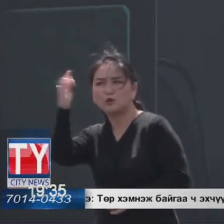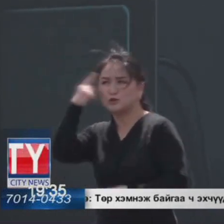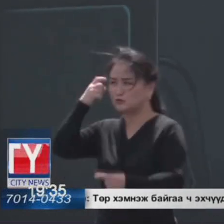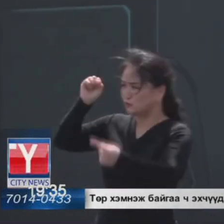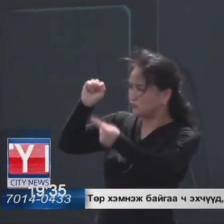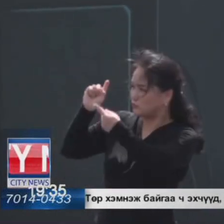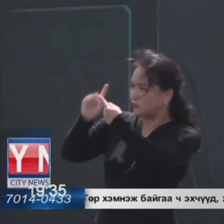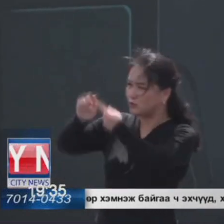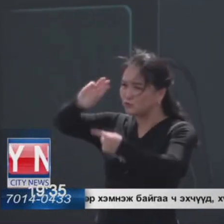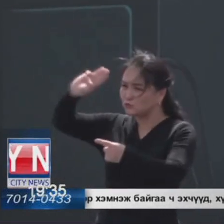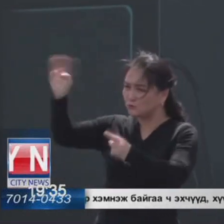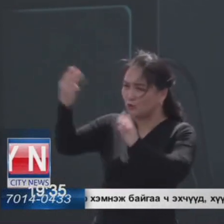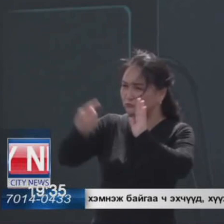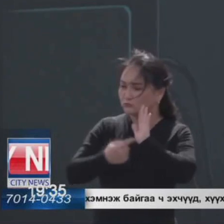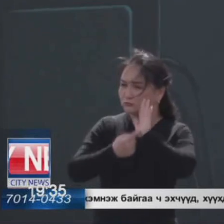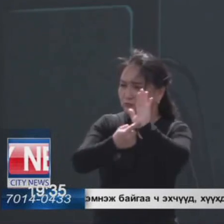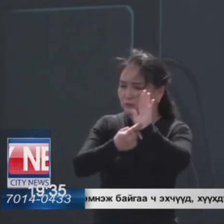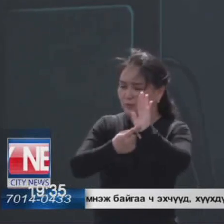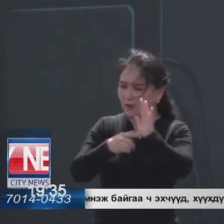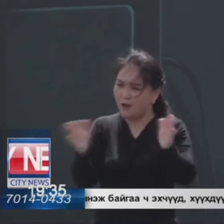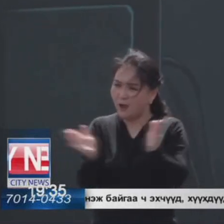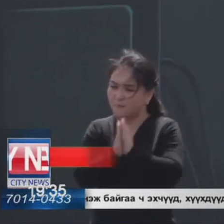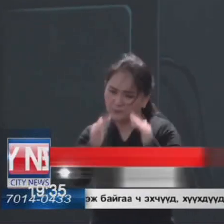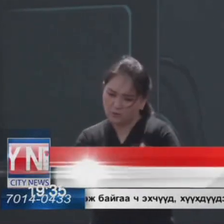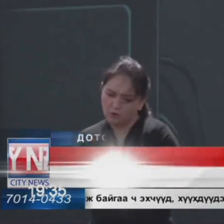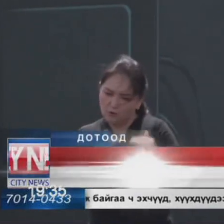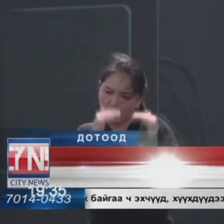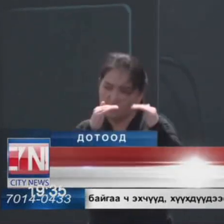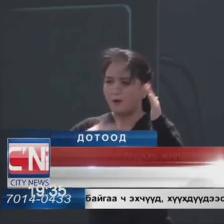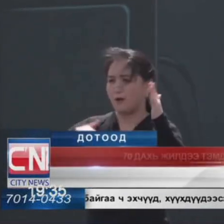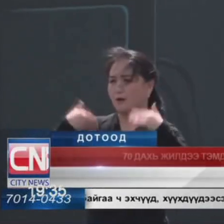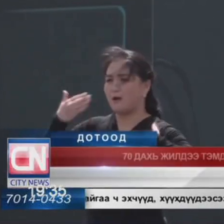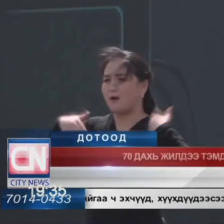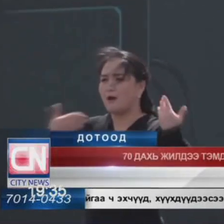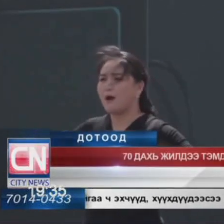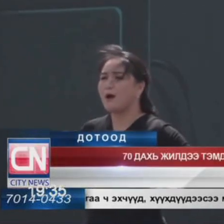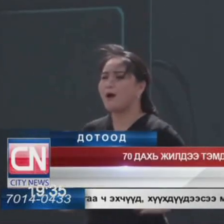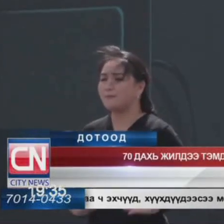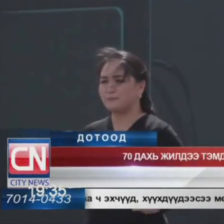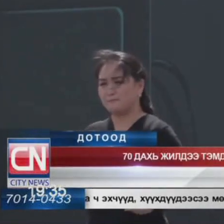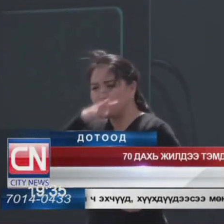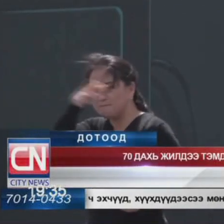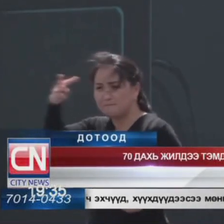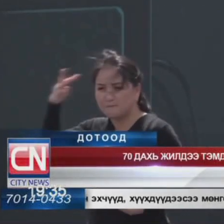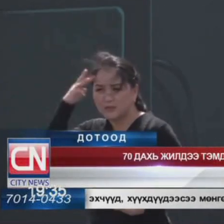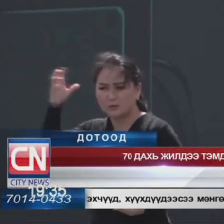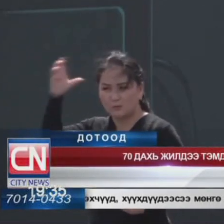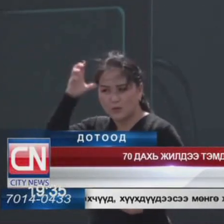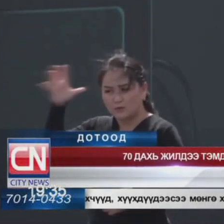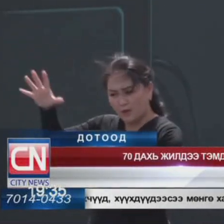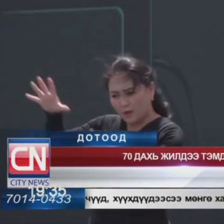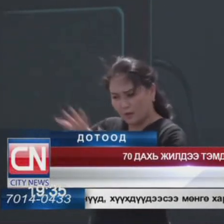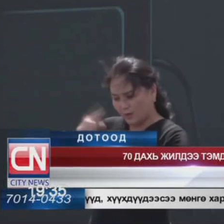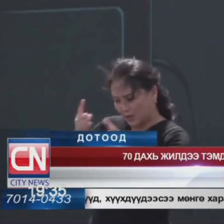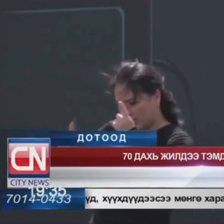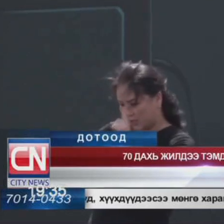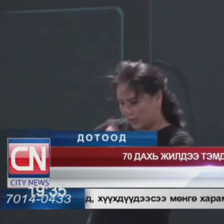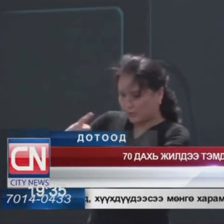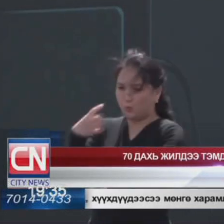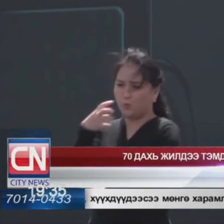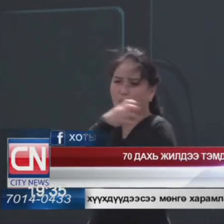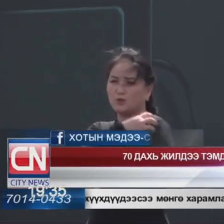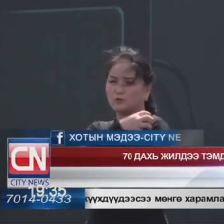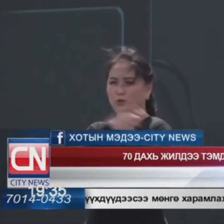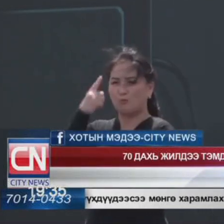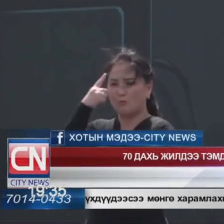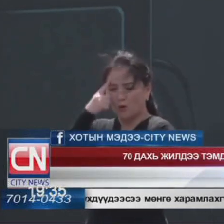тодорхойлон эсэн мэндэлч хөгжих, аль чиглэлтэй амьдрах, мэдлэг боловсрол эзэмших, хариуцлагатай эх